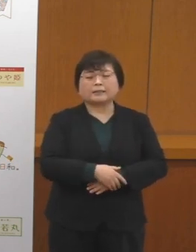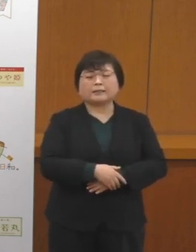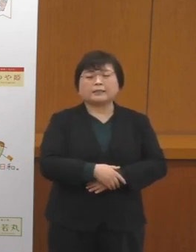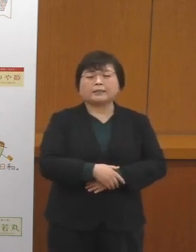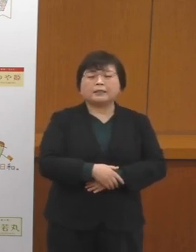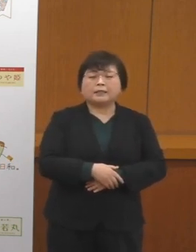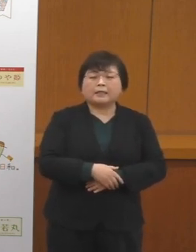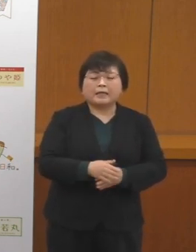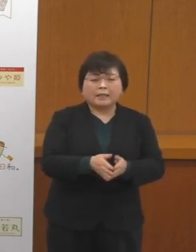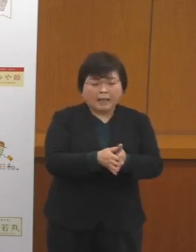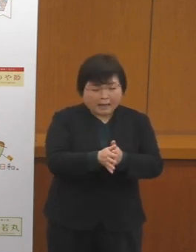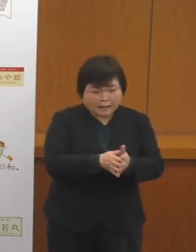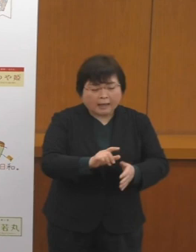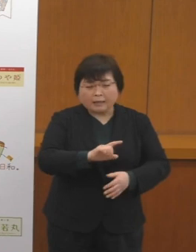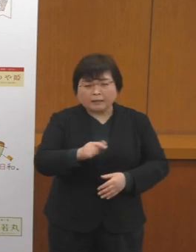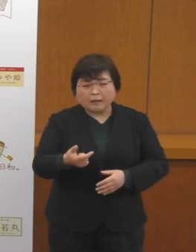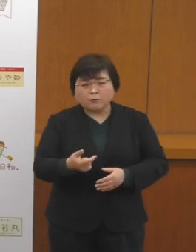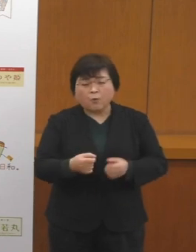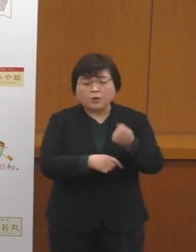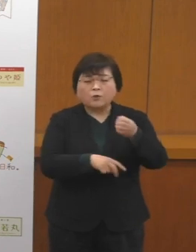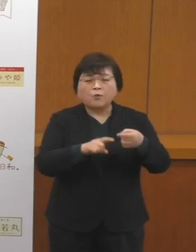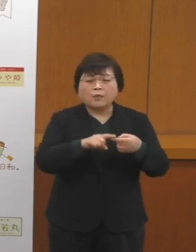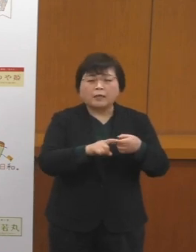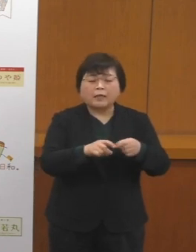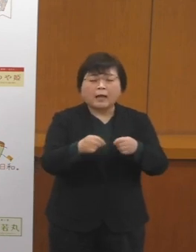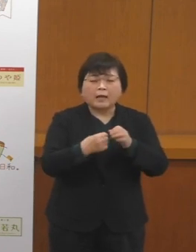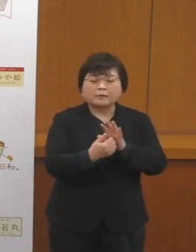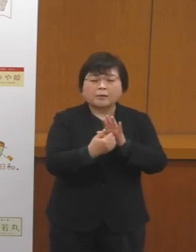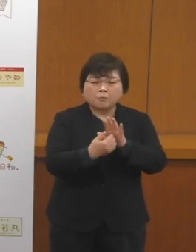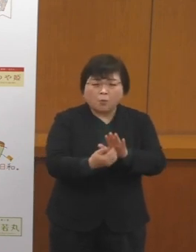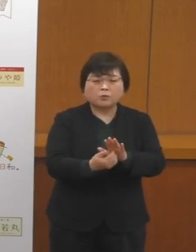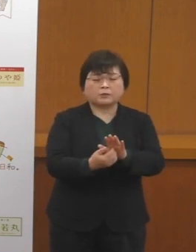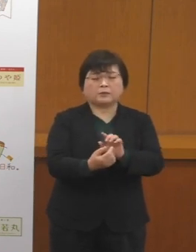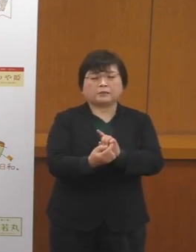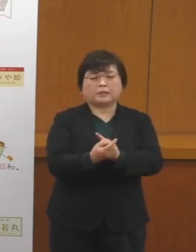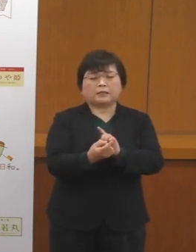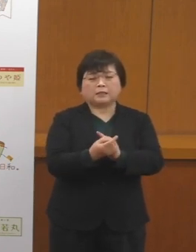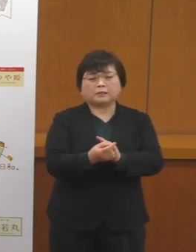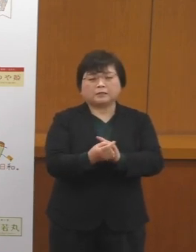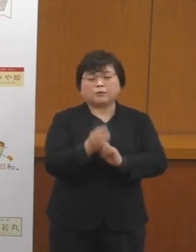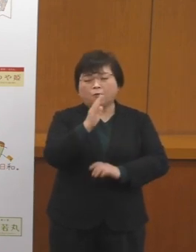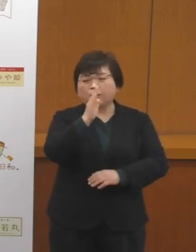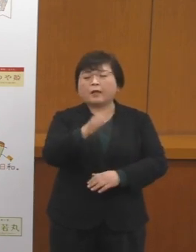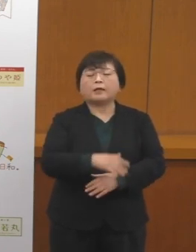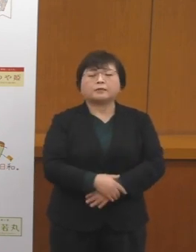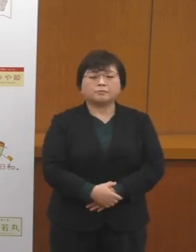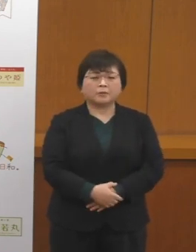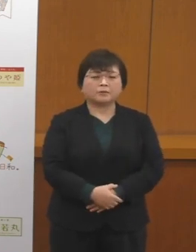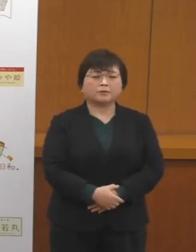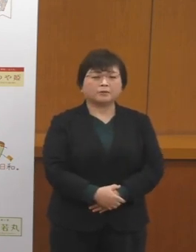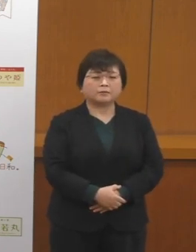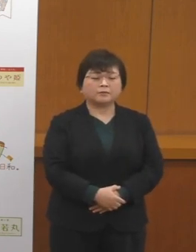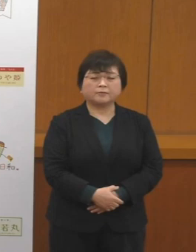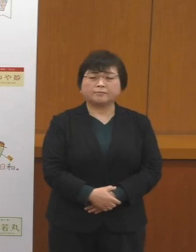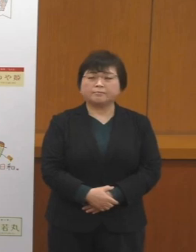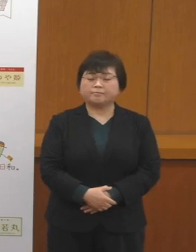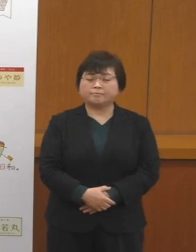こまめな手洗いなどの基本的な感染防止対策の徹底をお願いいたします